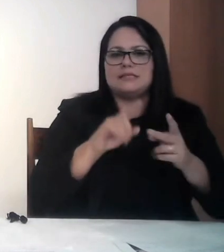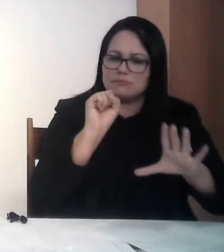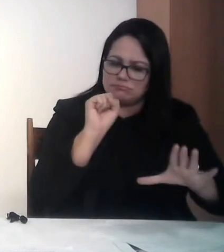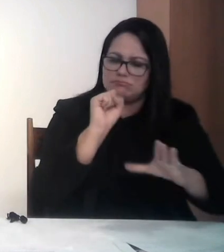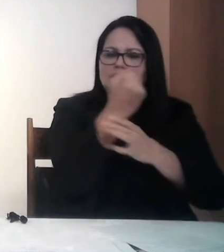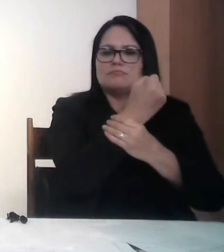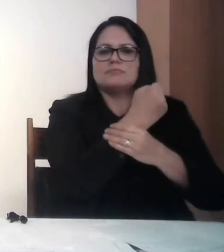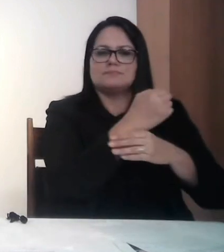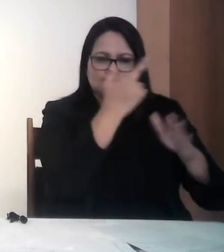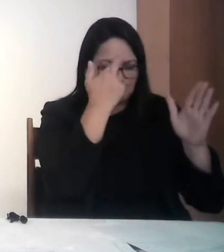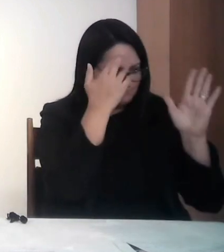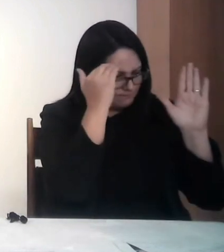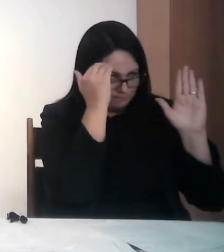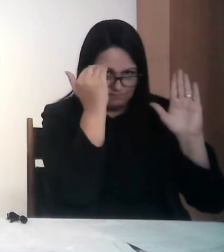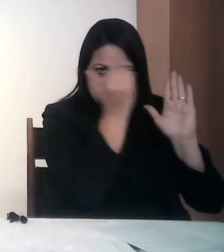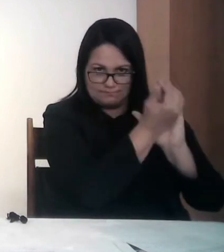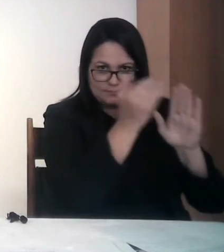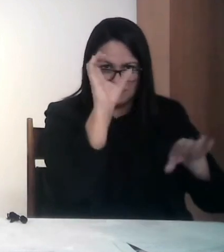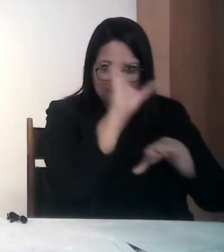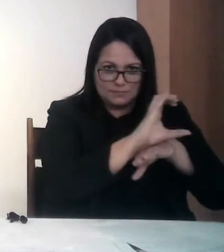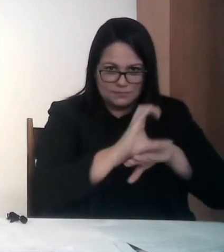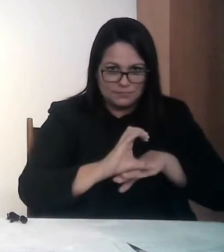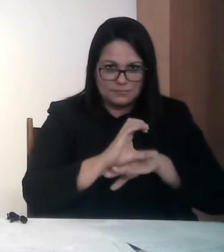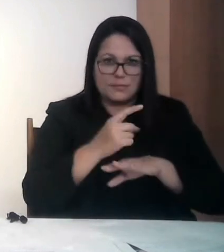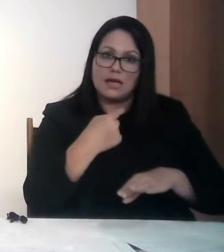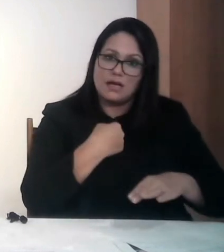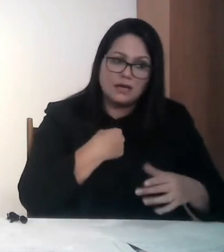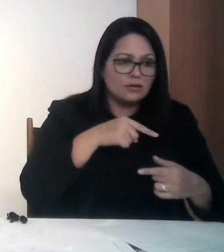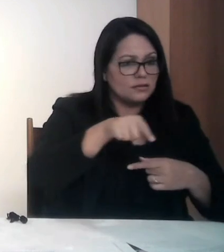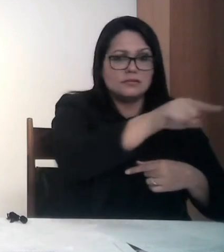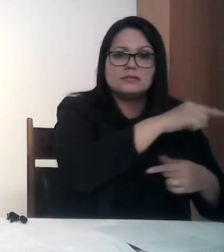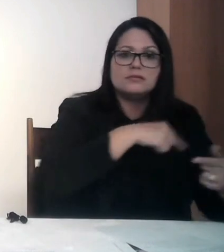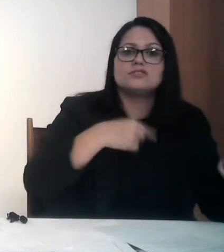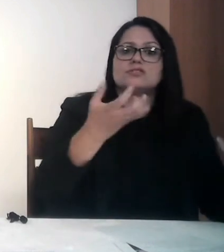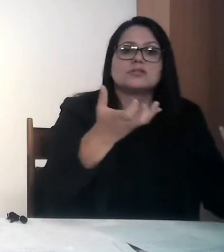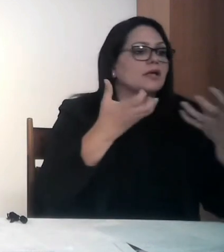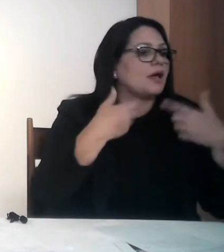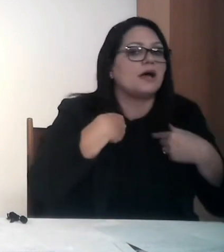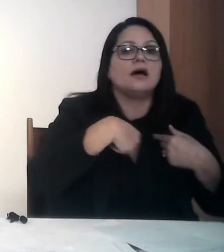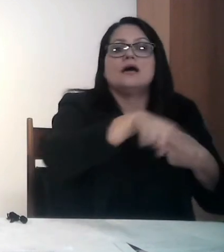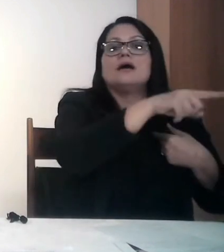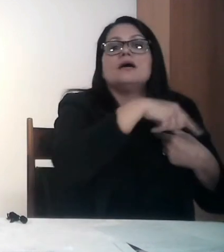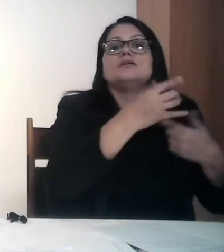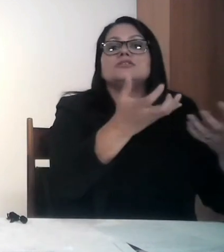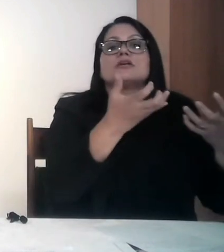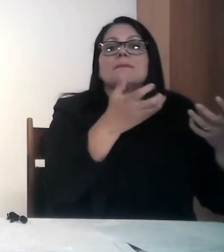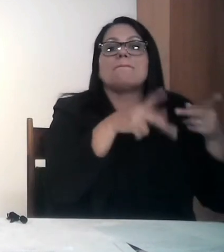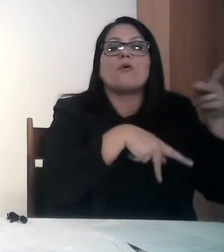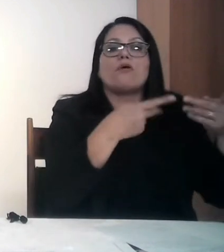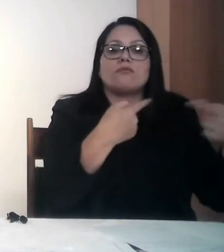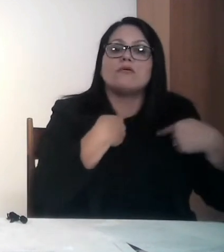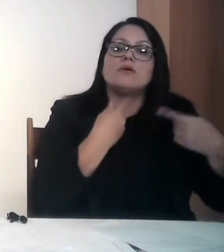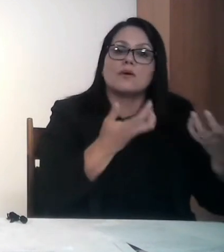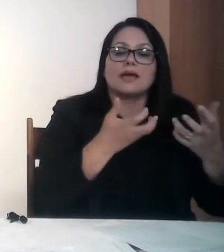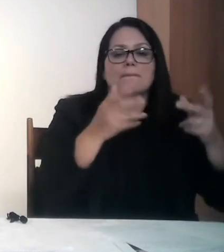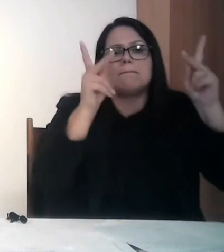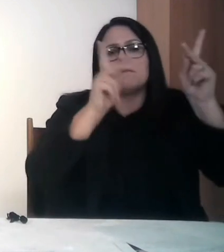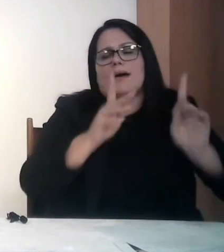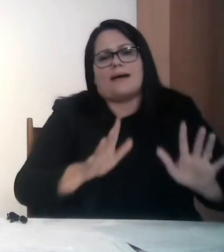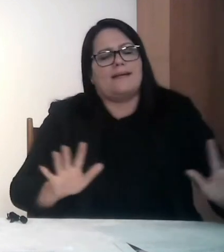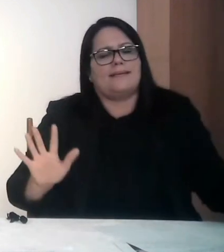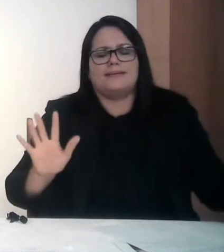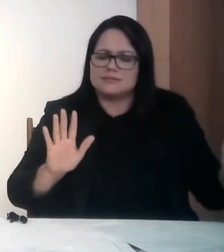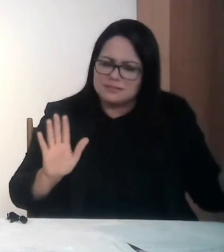da nossa Constituição, que eles e eu, que nós mais queremos é paz, é tranquilidade para podermos